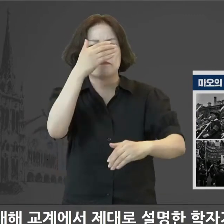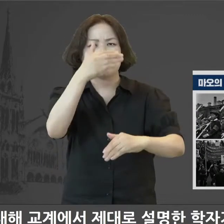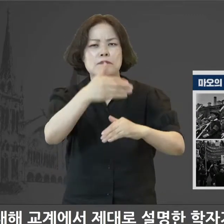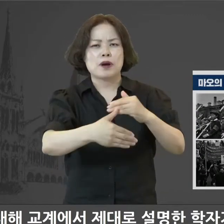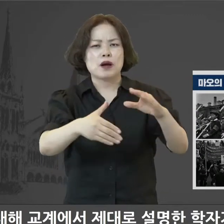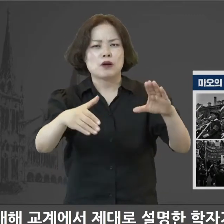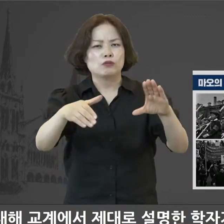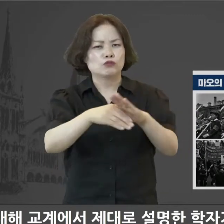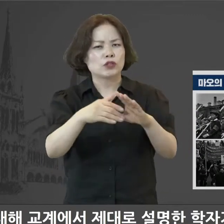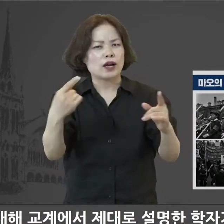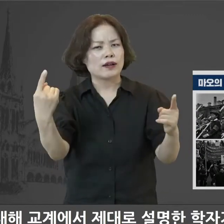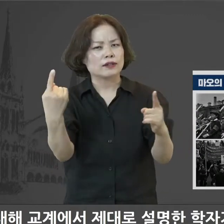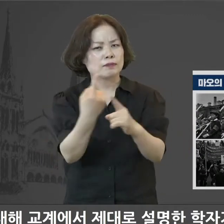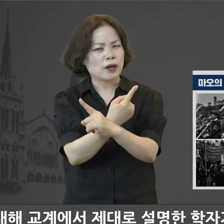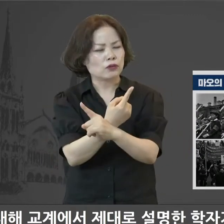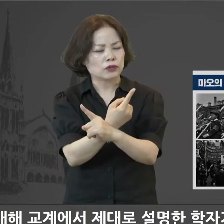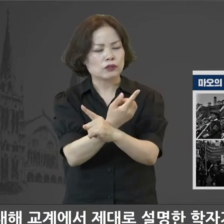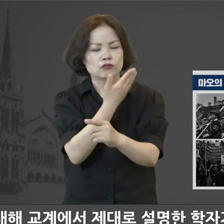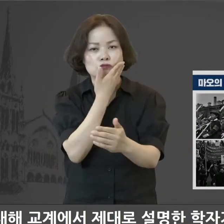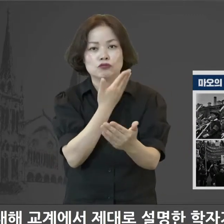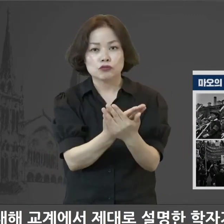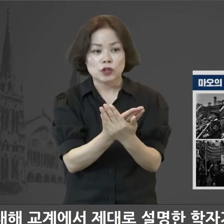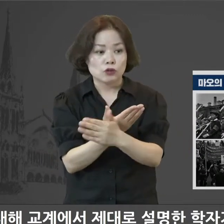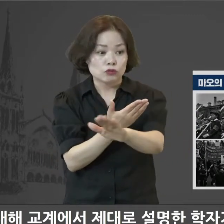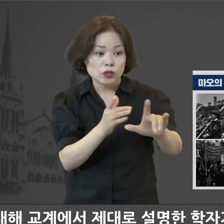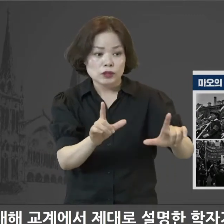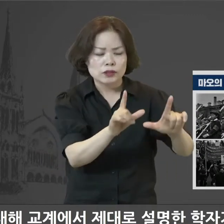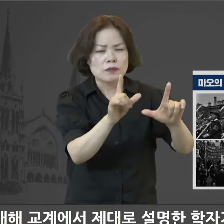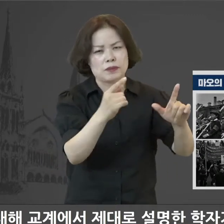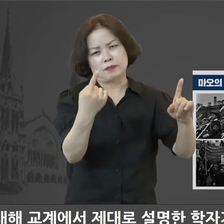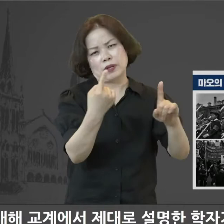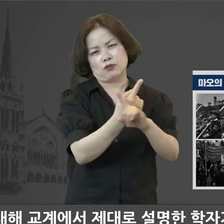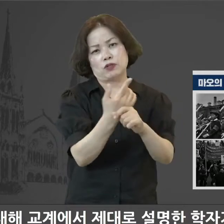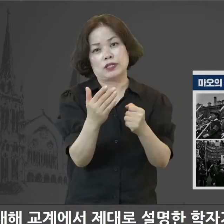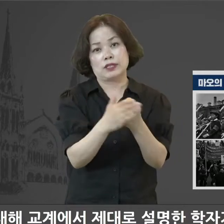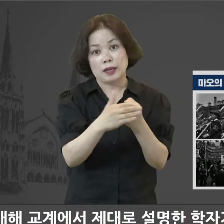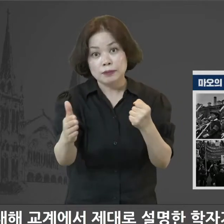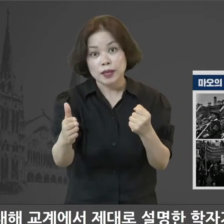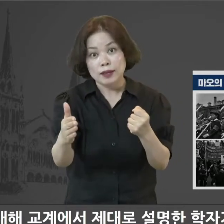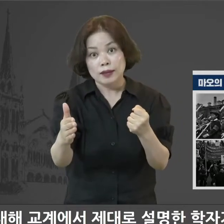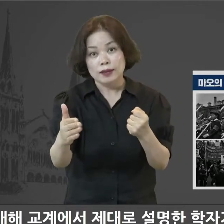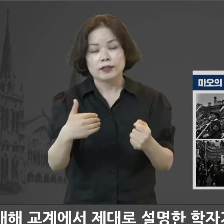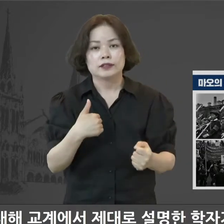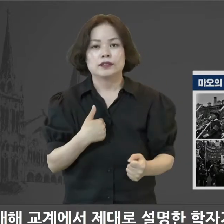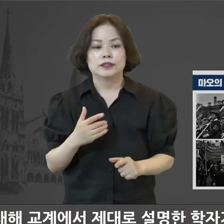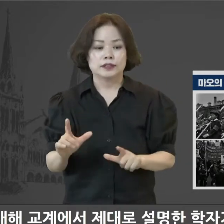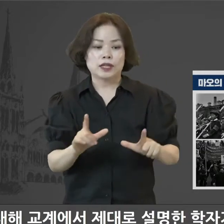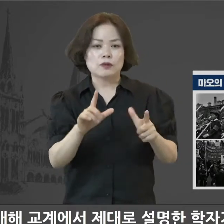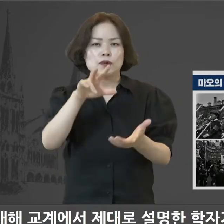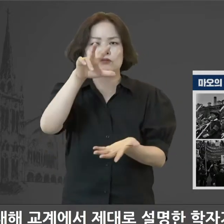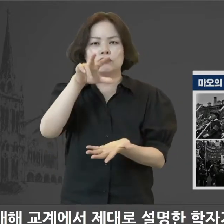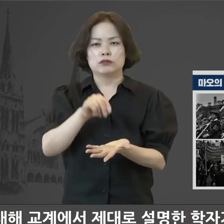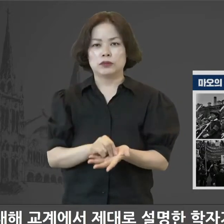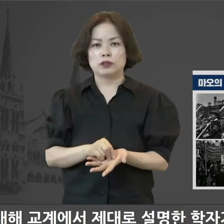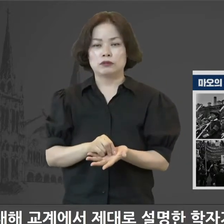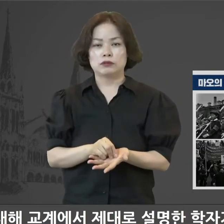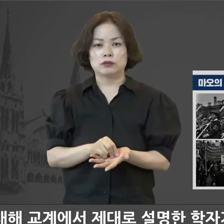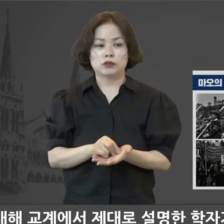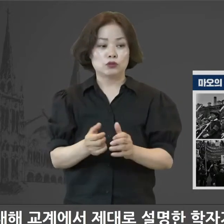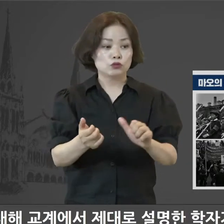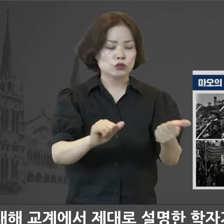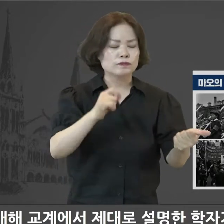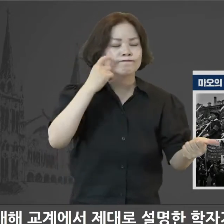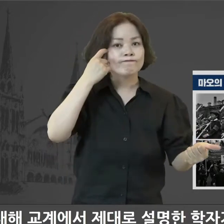문화를 바꾼다는 게 굉장히 중요한 의미를 갖습니다. 우리 삶의 방식을 바꾸는 거니까. 그래서 저는 삶의 문제, 심지어는